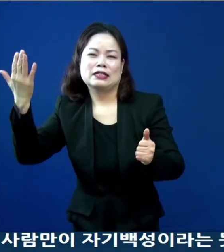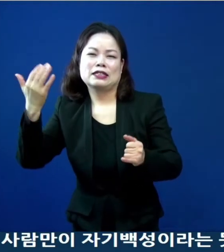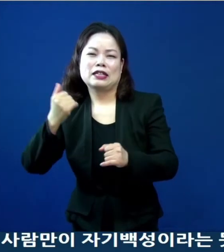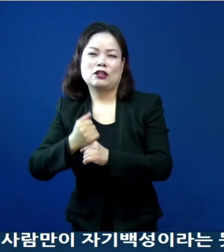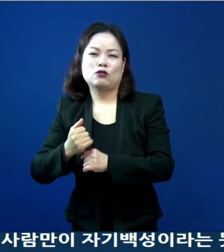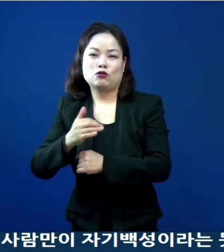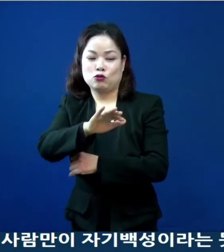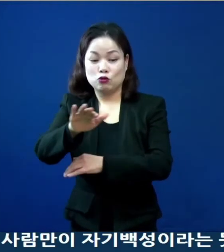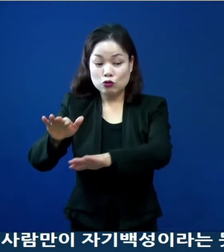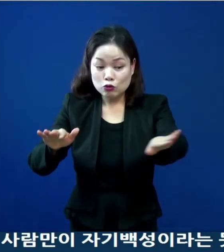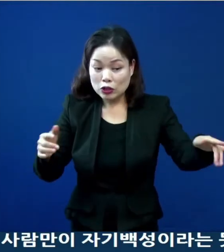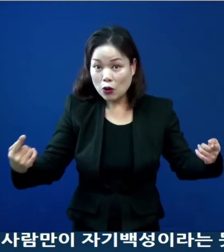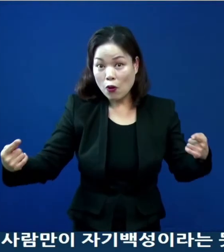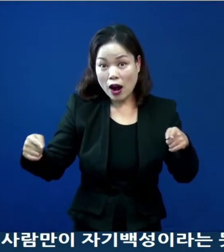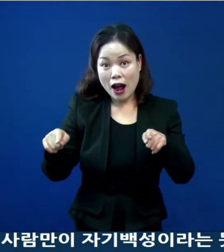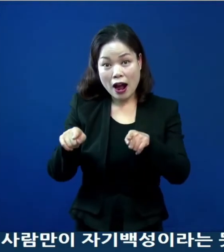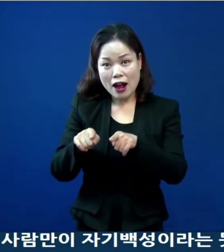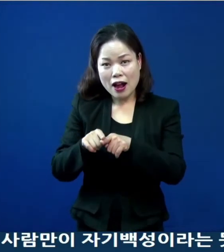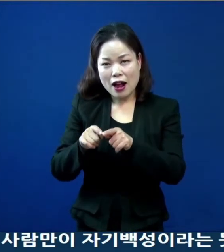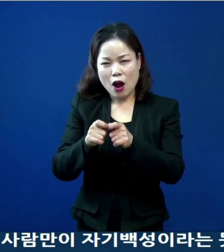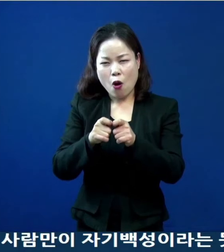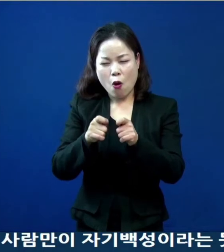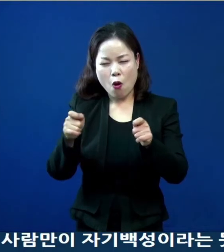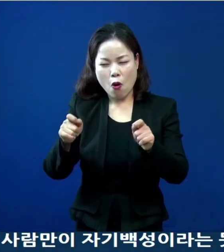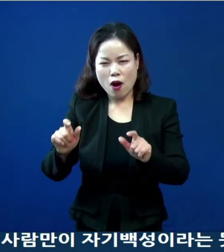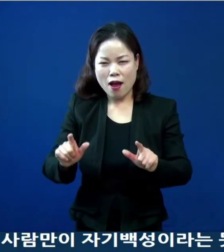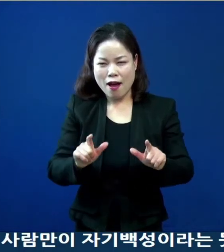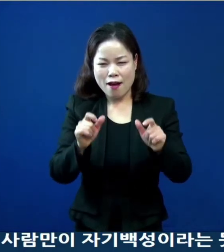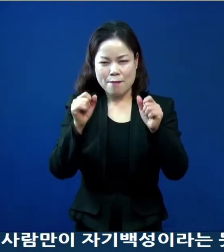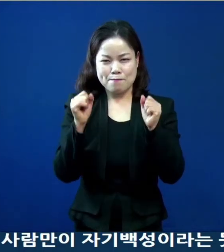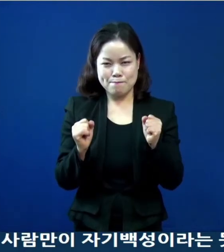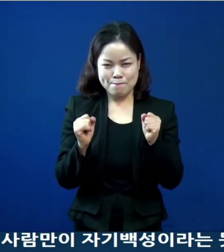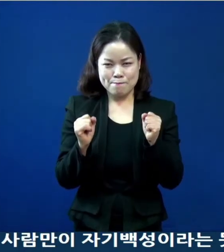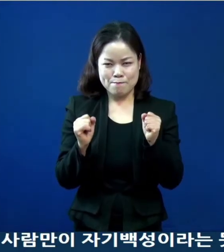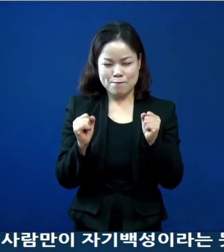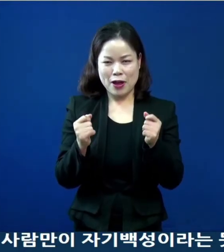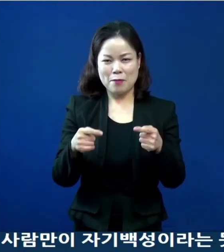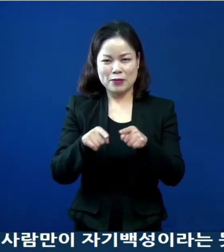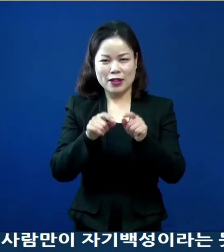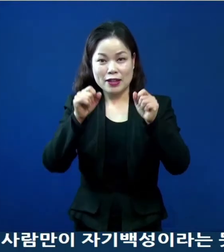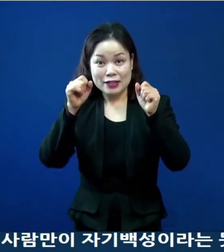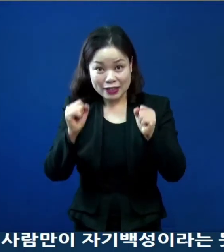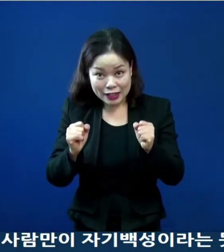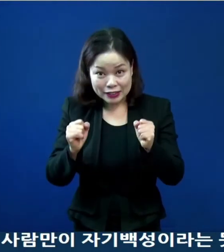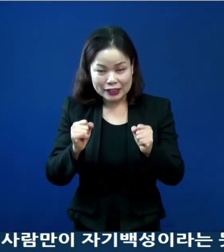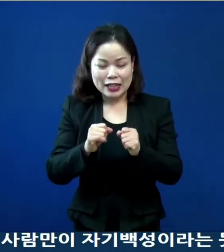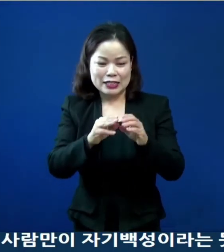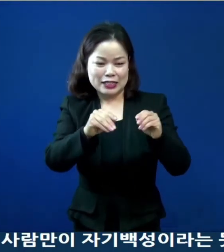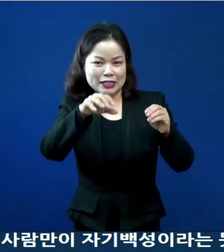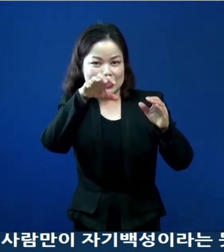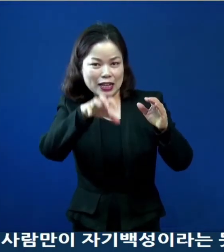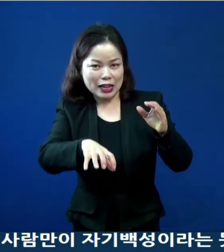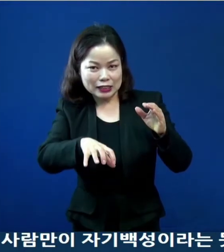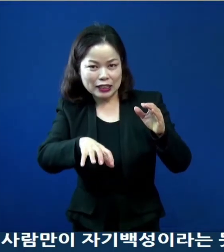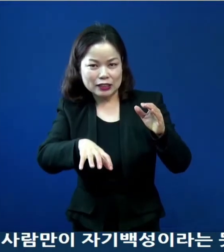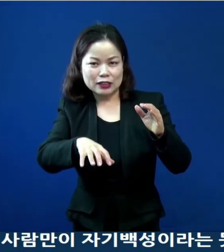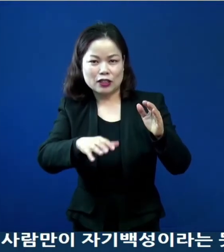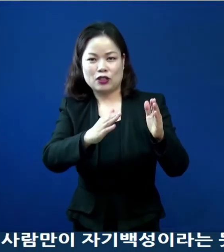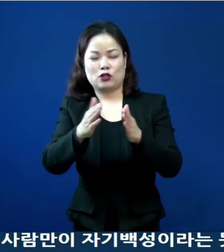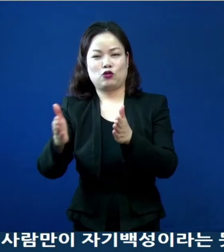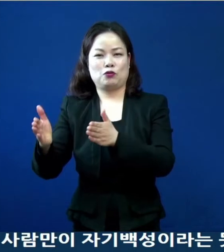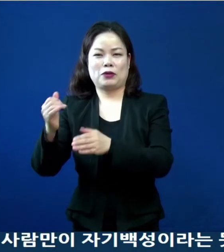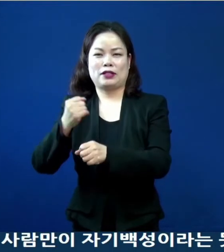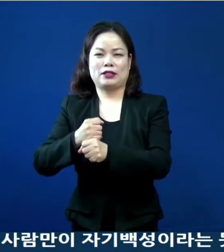우리와 함께 아주 사시는, 거주를 함께 하시는, 함께 이 땅에 당신의 거처를